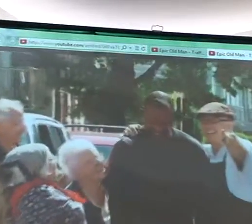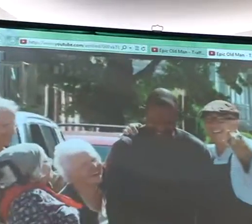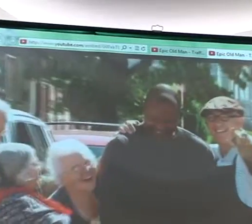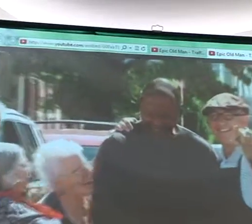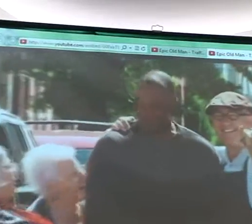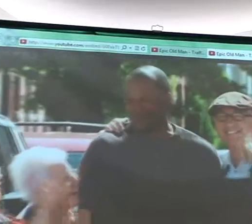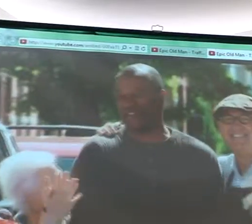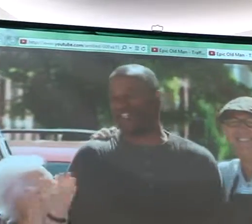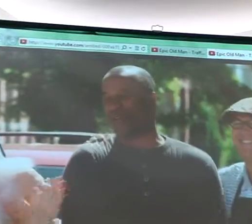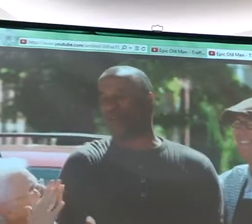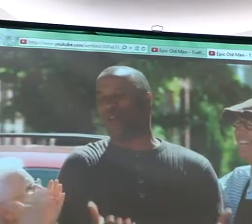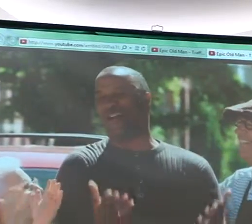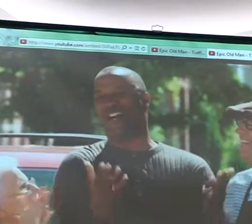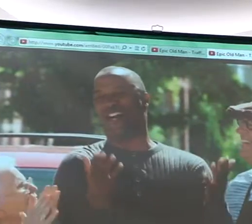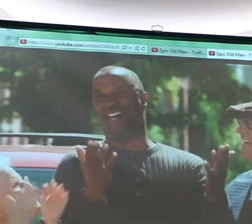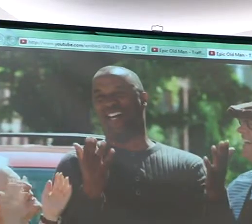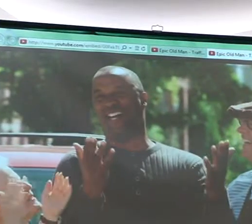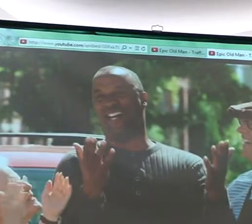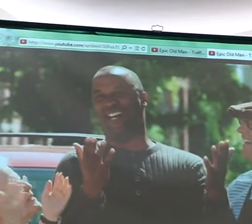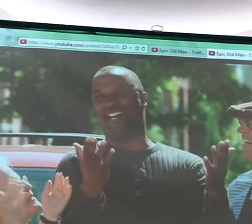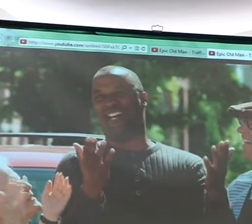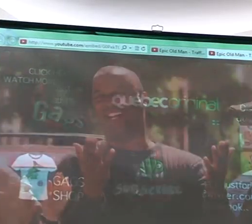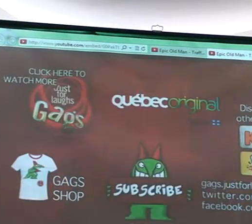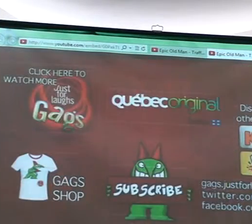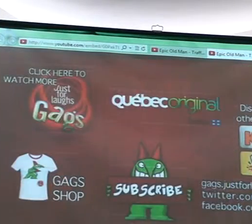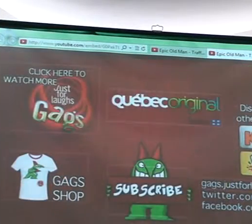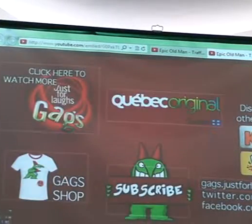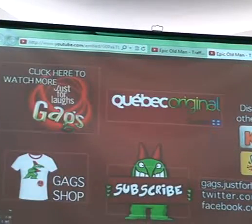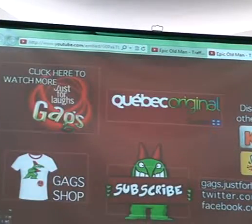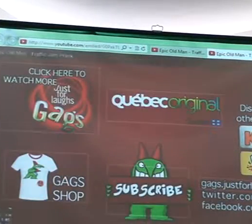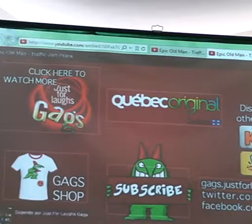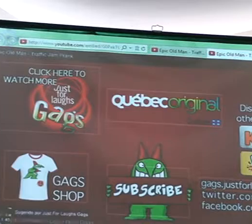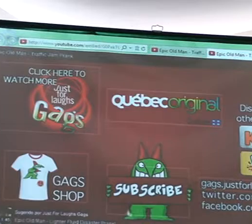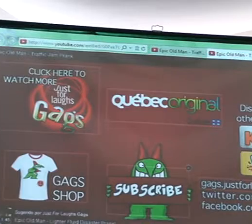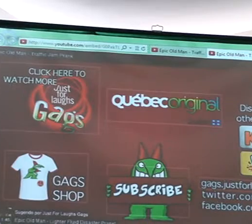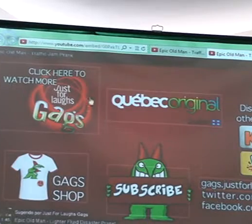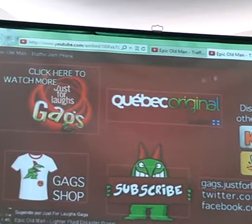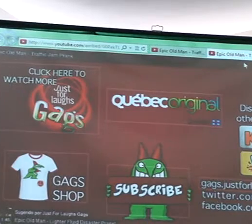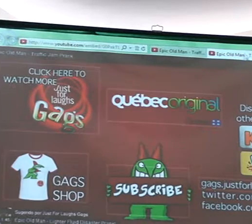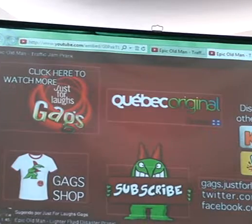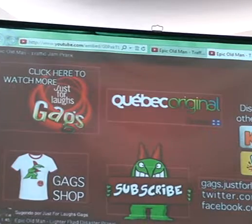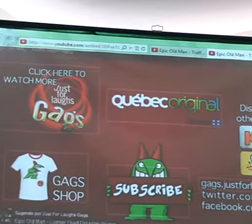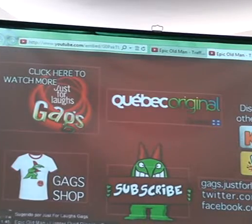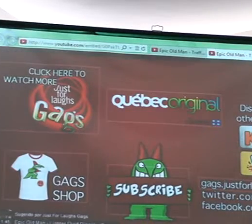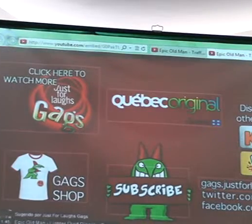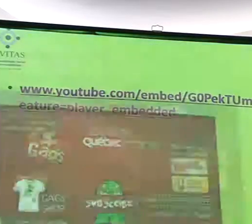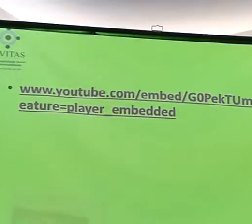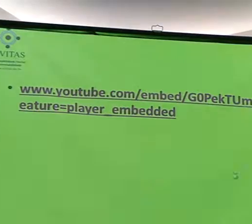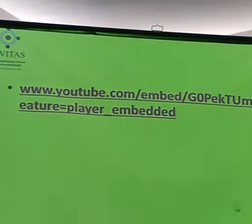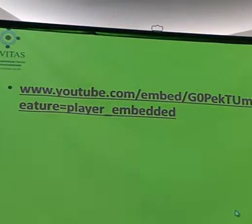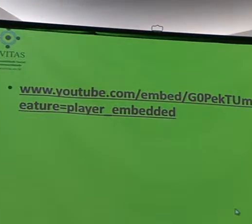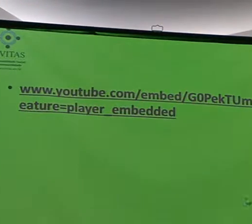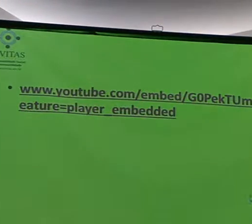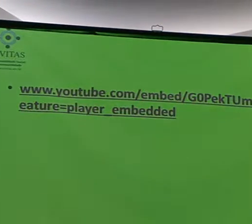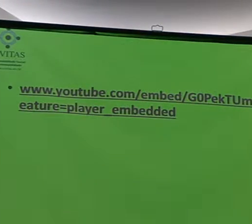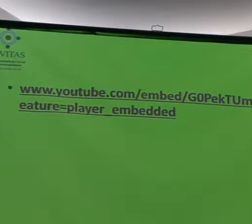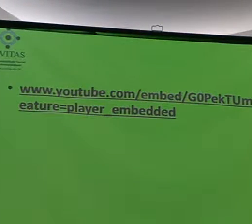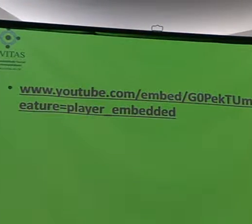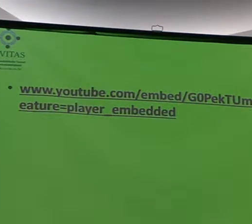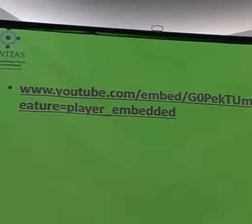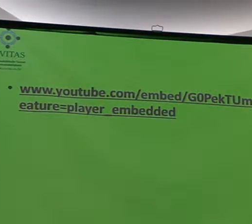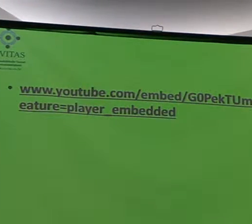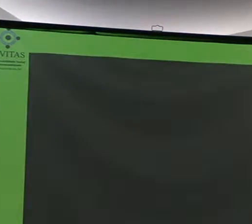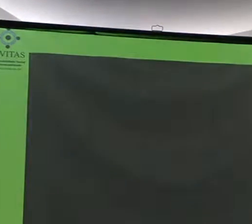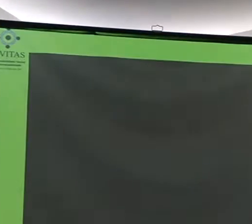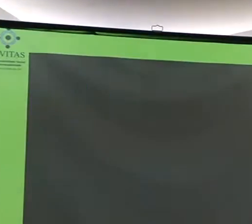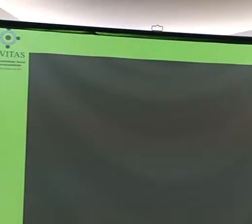chão. Na verdade, foi uma montagem, né, que eles fizeram, mas muito bem humorada. E talvez